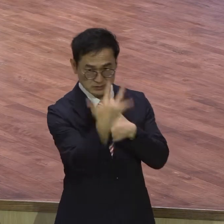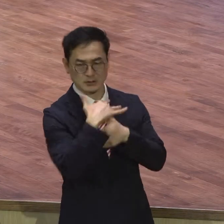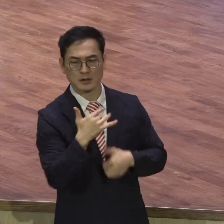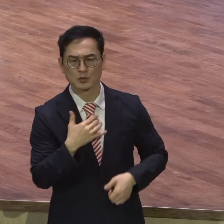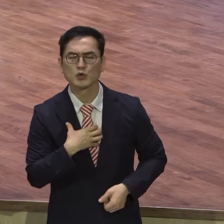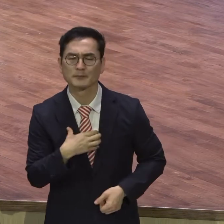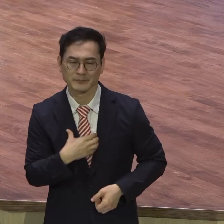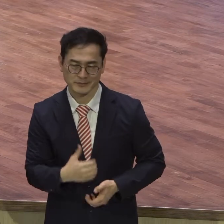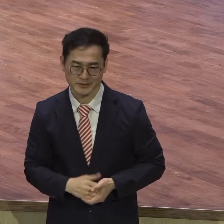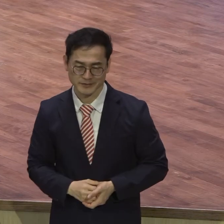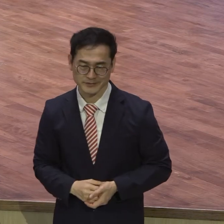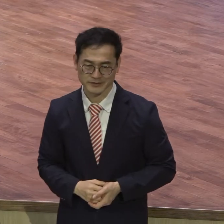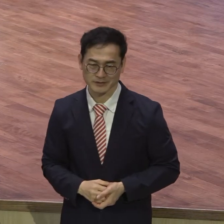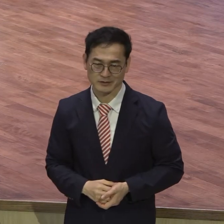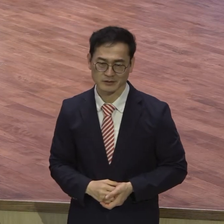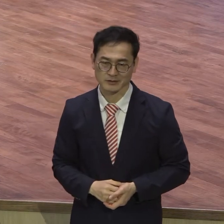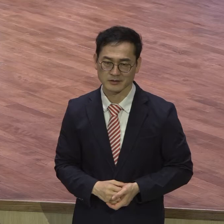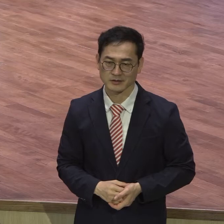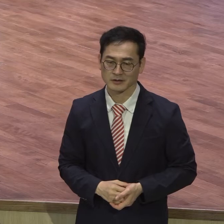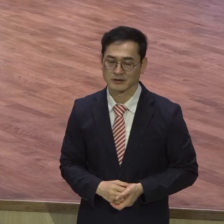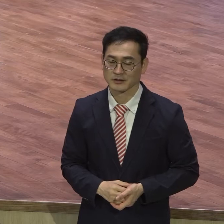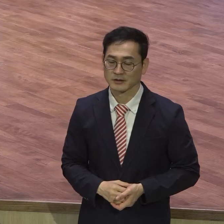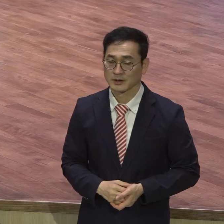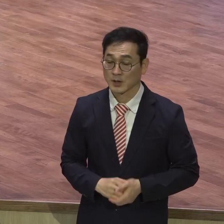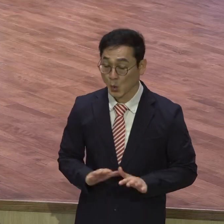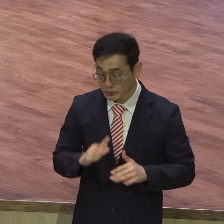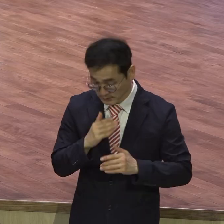오늘 본문을 다루고 있는